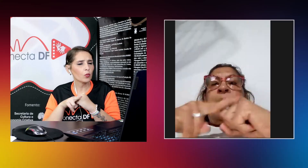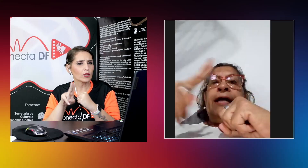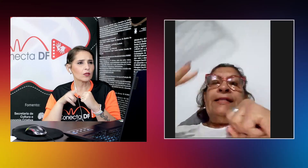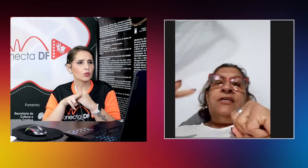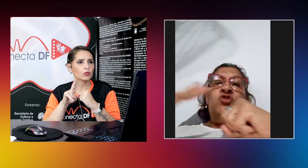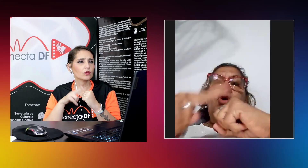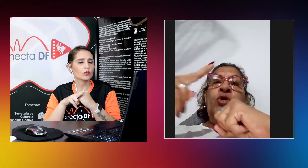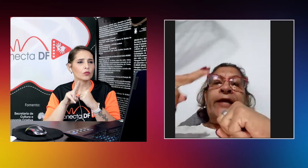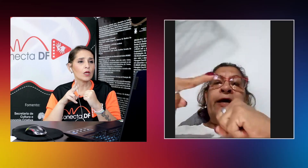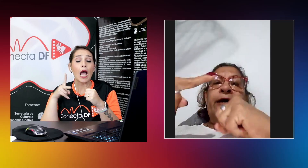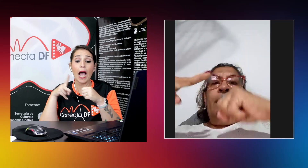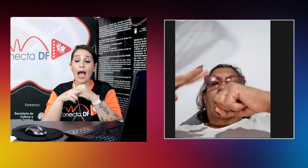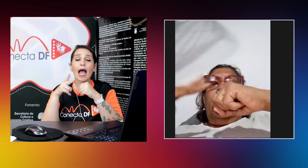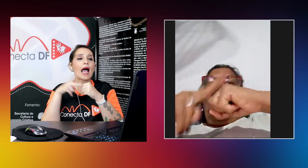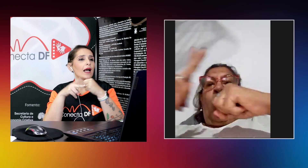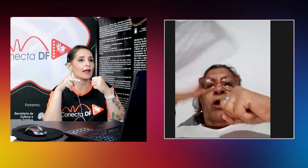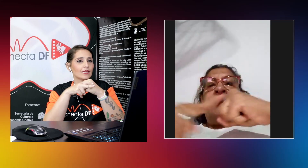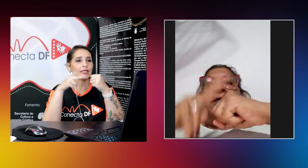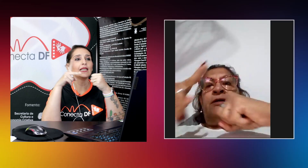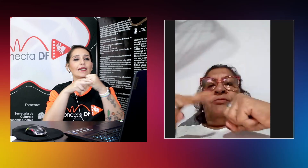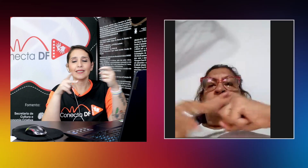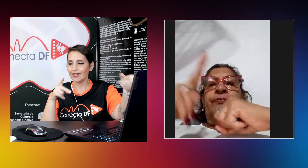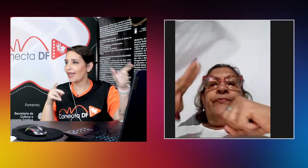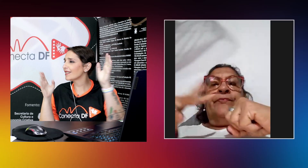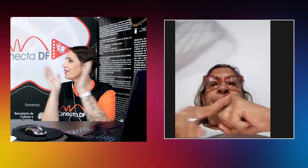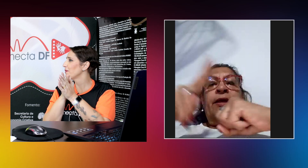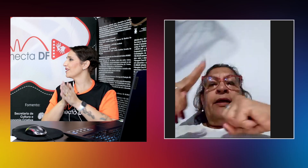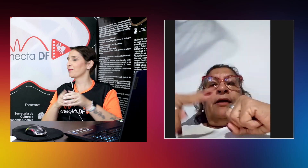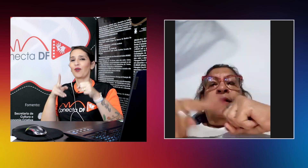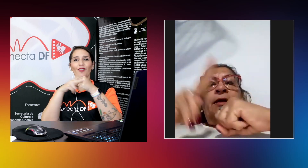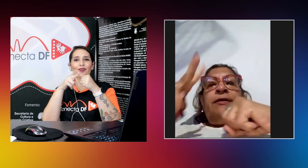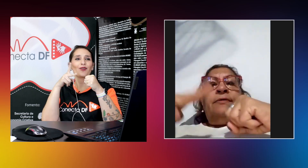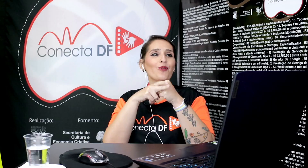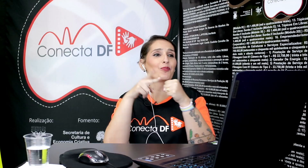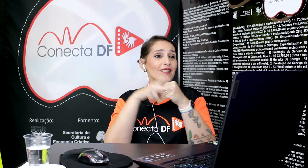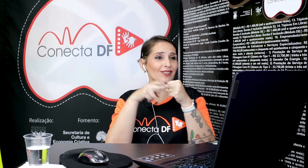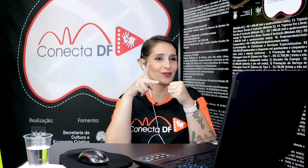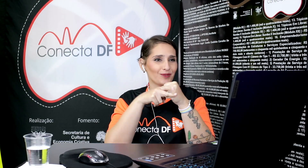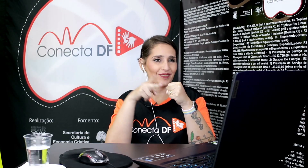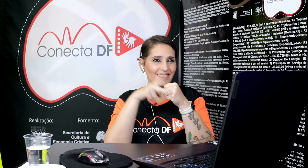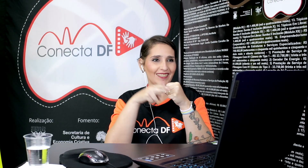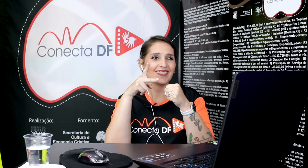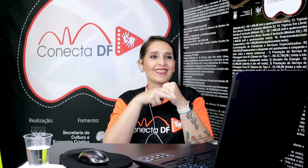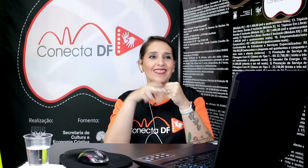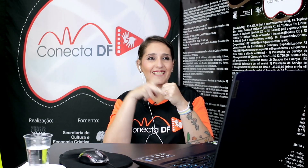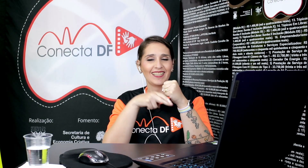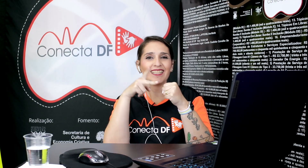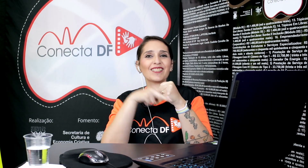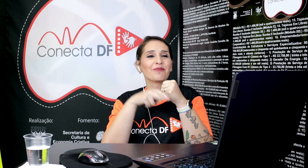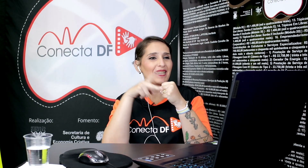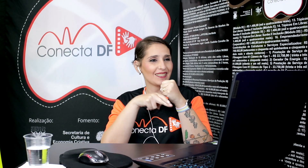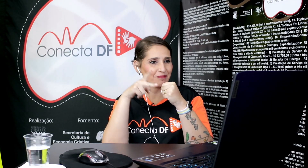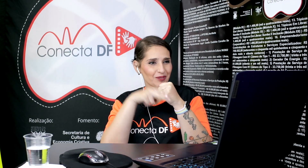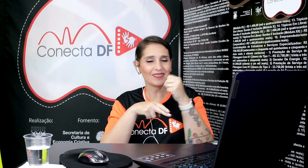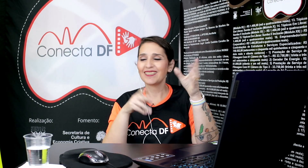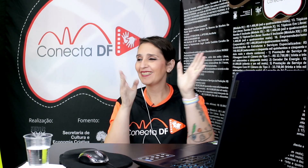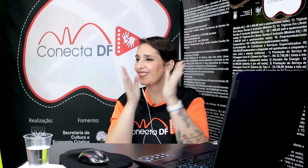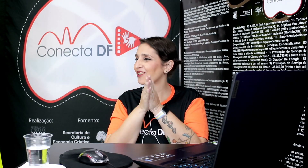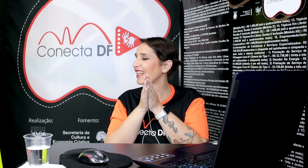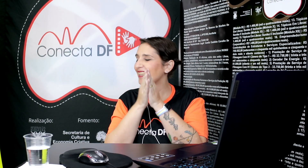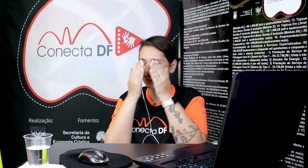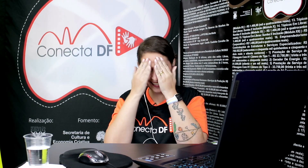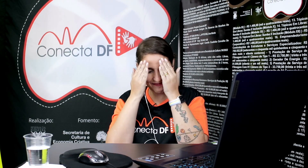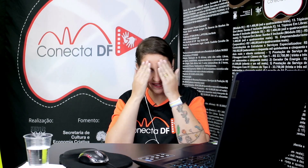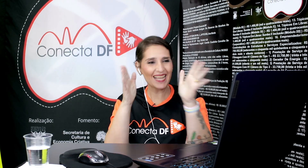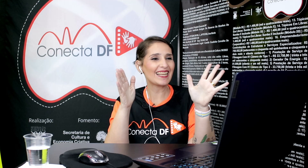É a tesoura cortando. Sim, esse mesmo, ó. Cupuaçu. Isso mesmo.